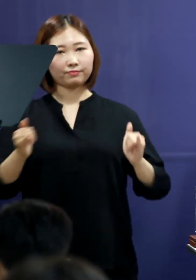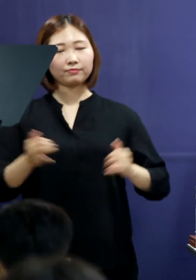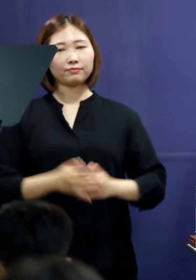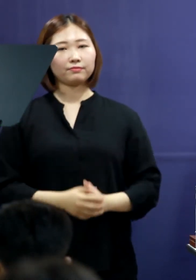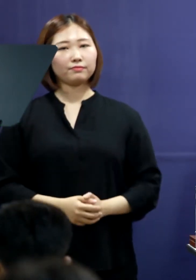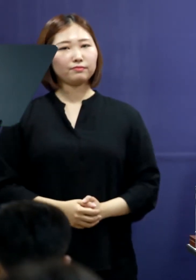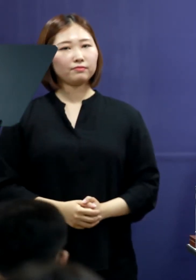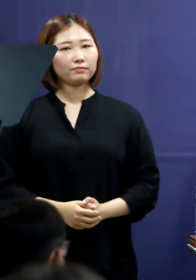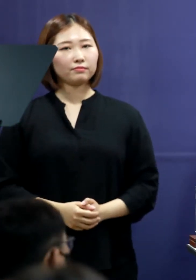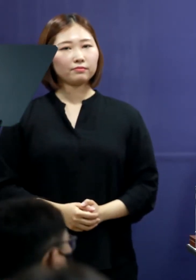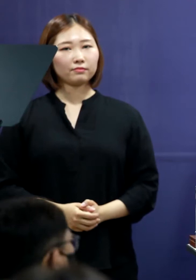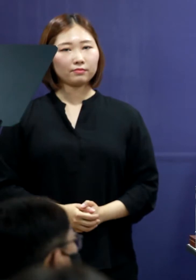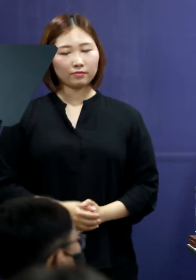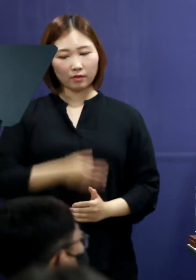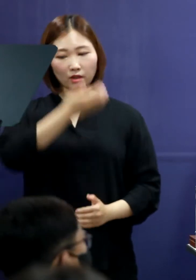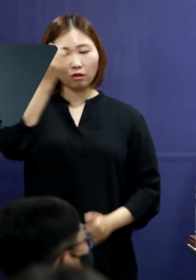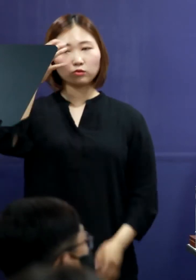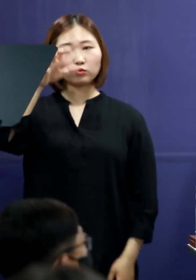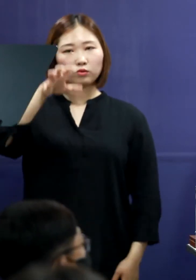청춘관은 매일